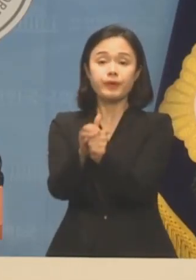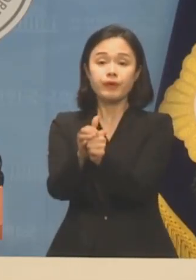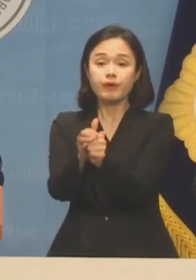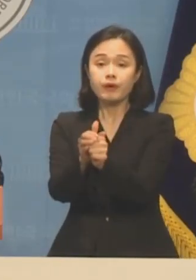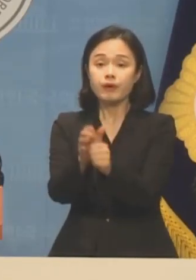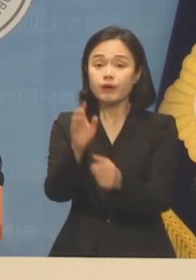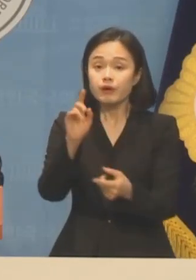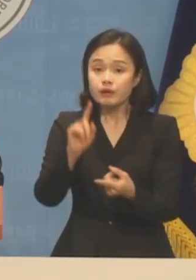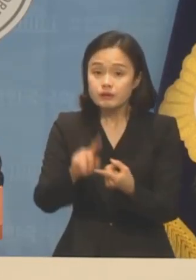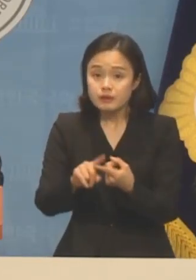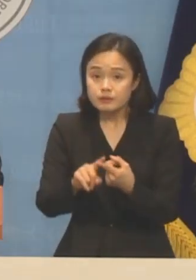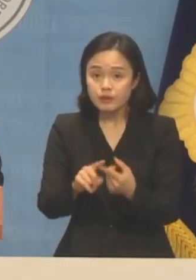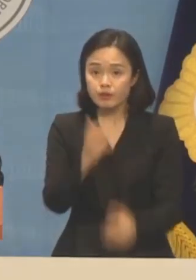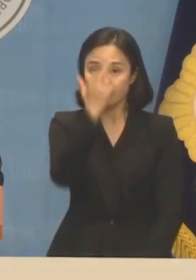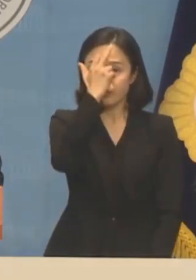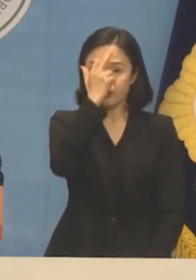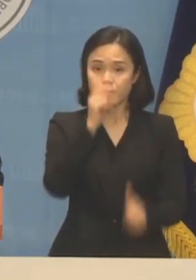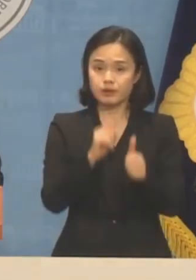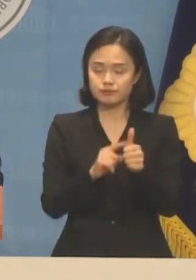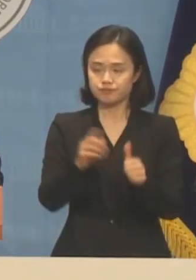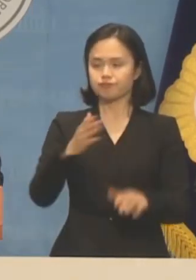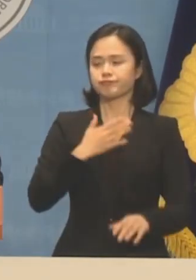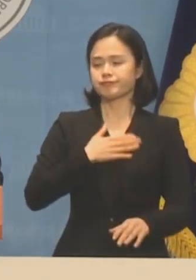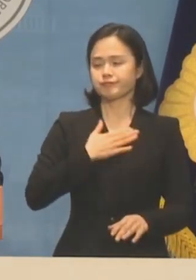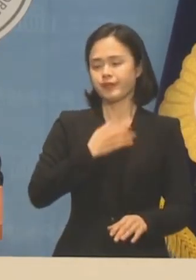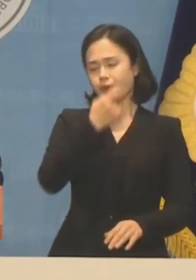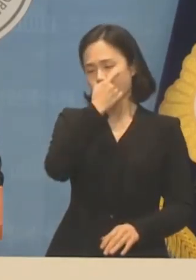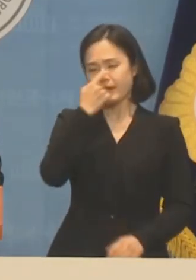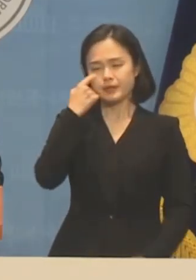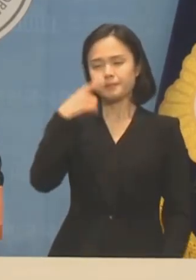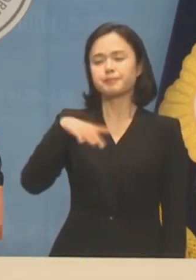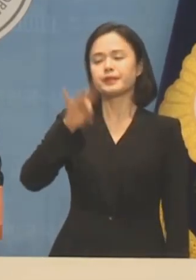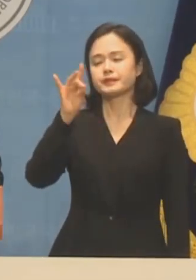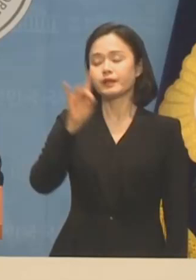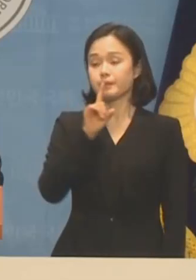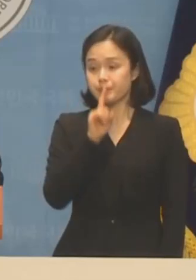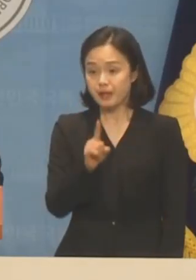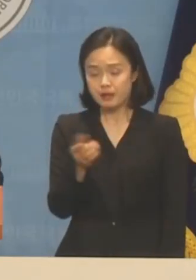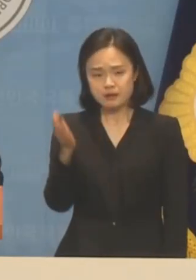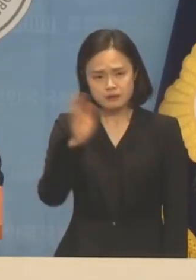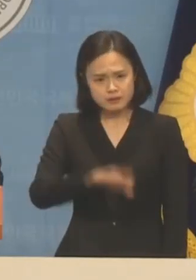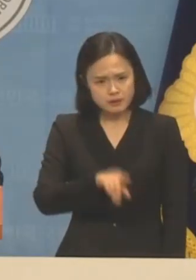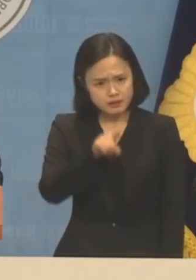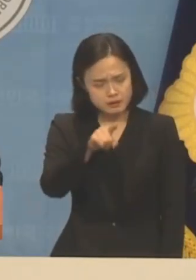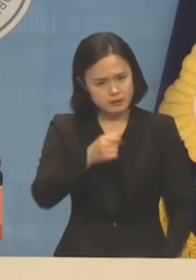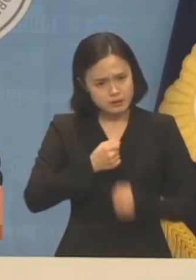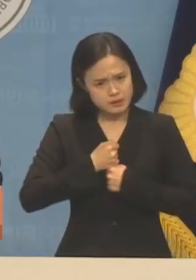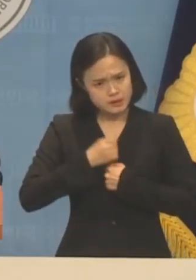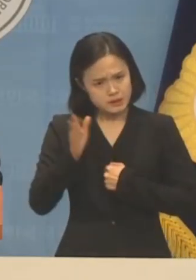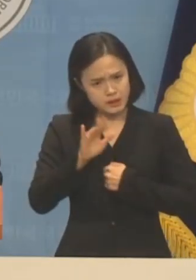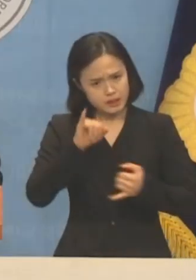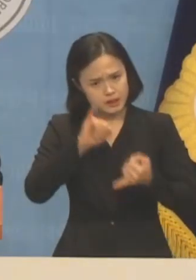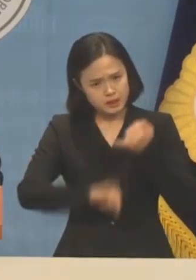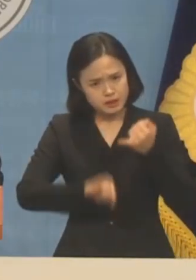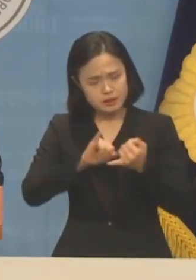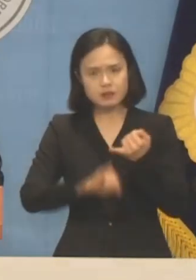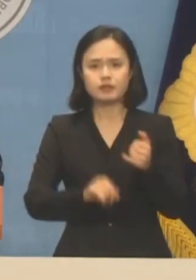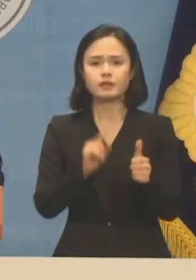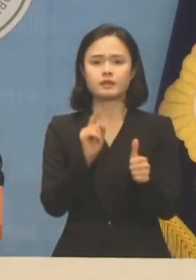했던 본인의 말조차 식언으로 만들었습니다. 우원식 의장이 확인한 내용에